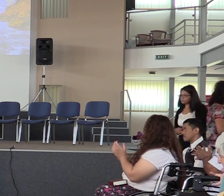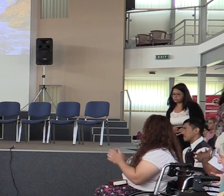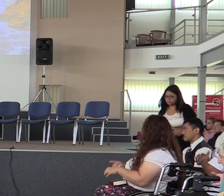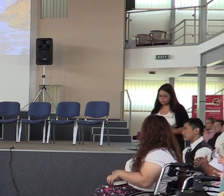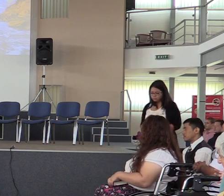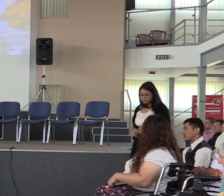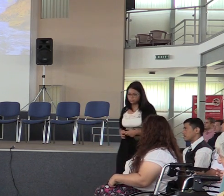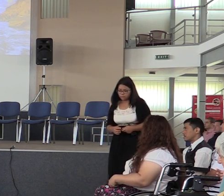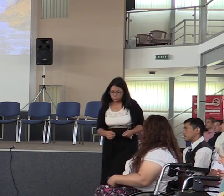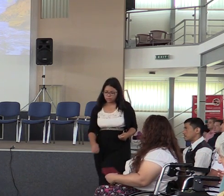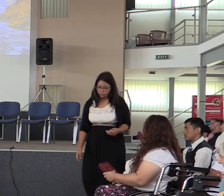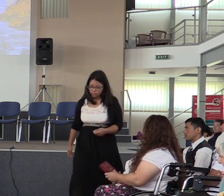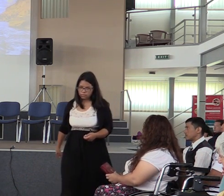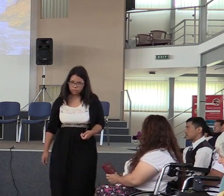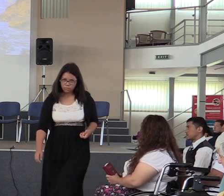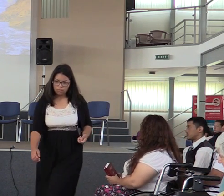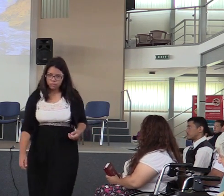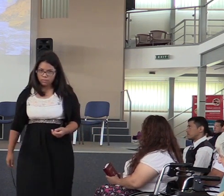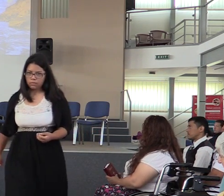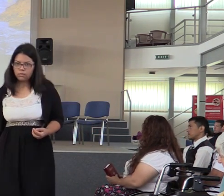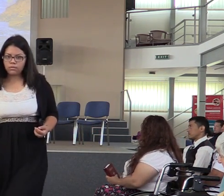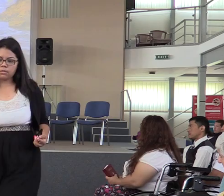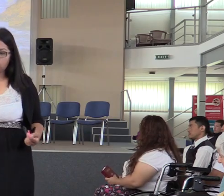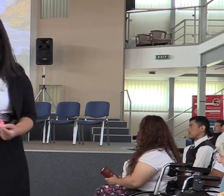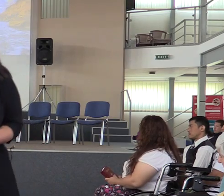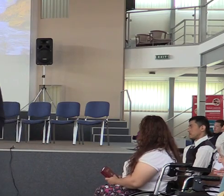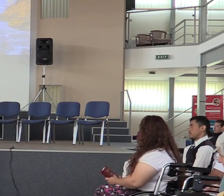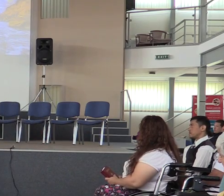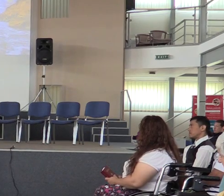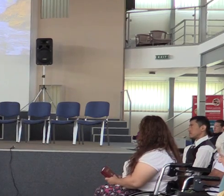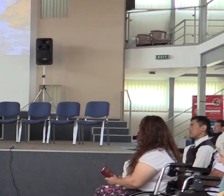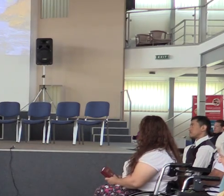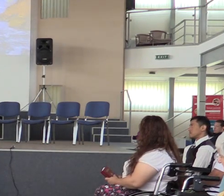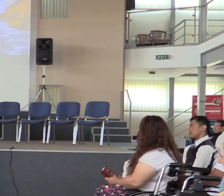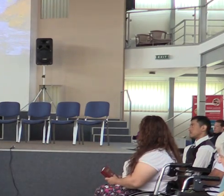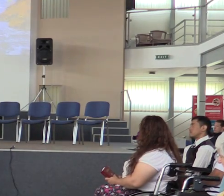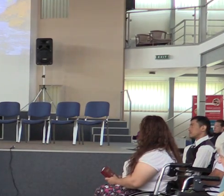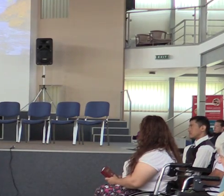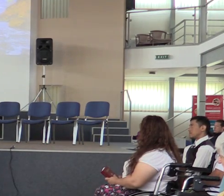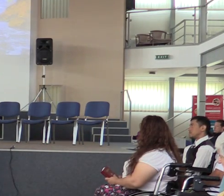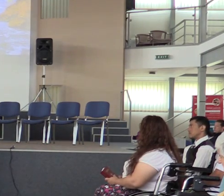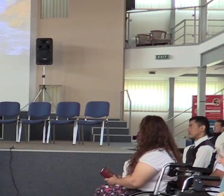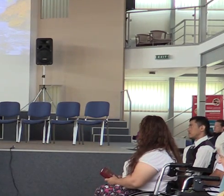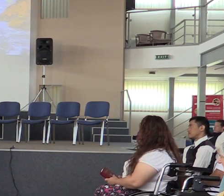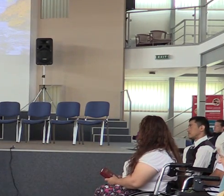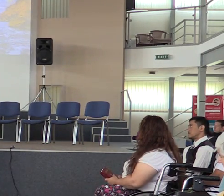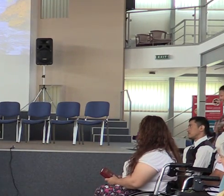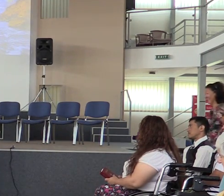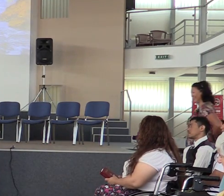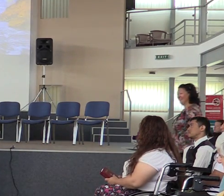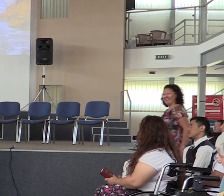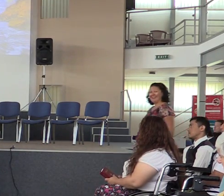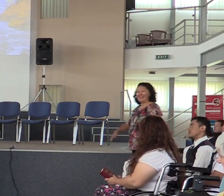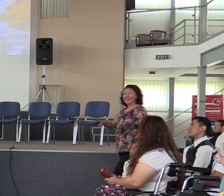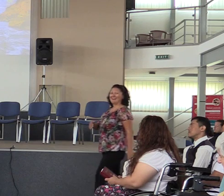Mulțumim pentru apreciere, pentru prețuire și că mereu ne susții de fiecare dată când ești invitat. Totdeauna vin cu plăcere atunci când sunt